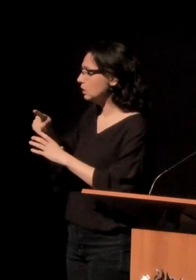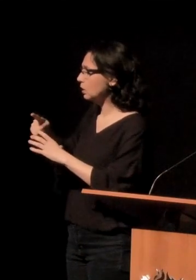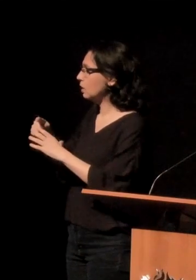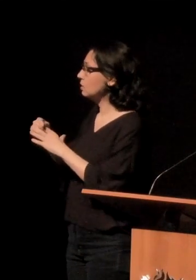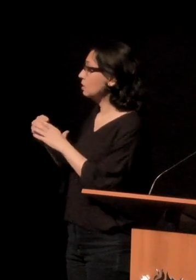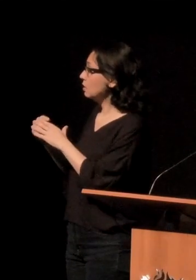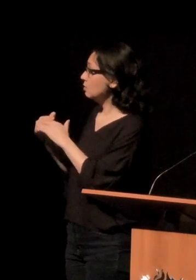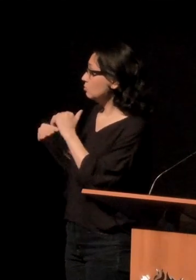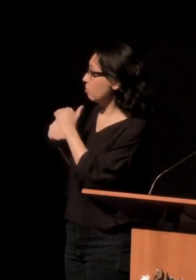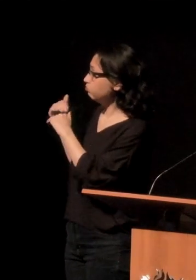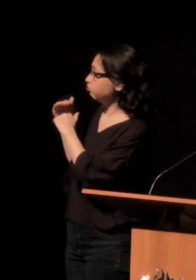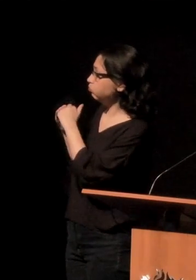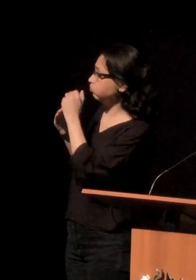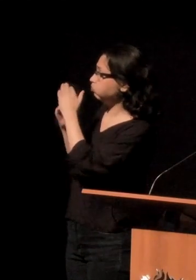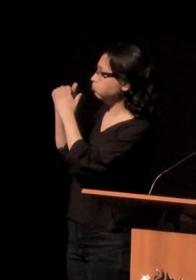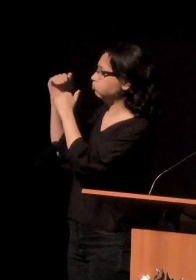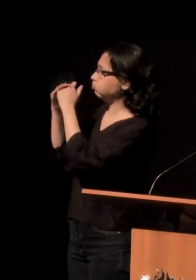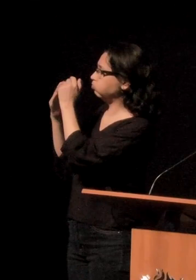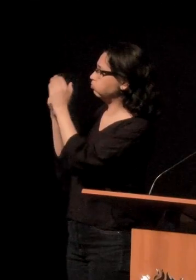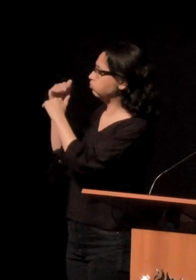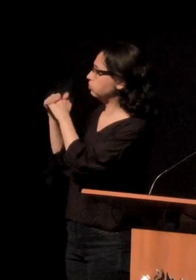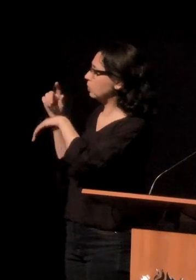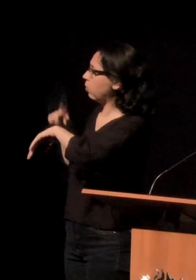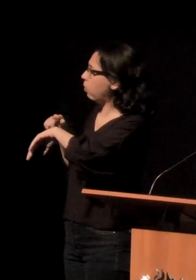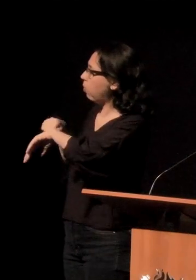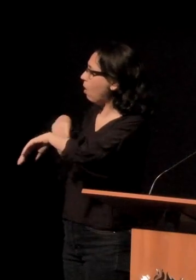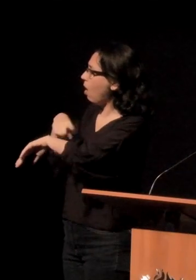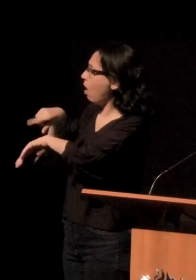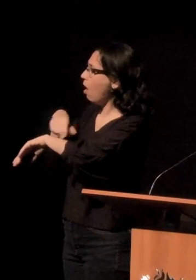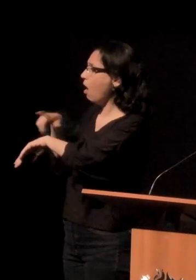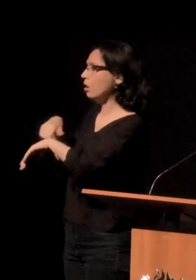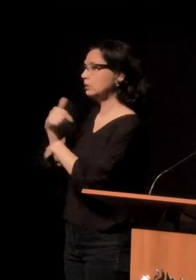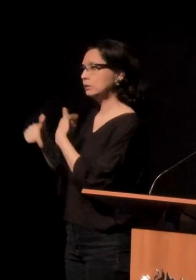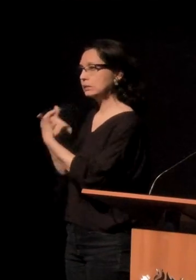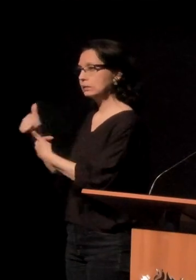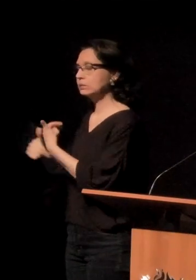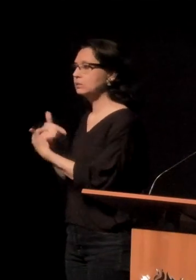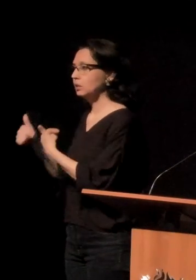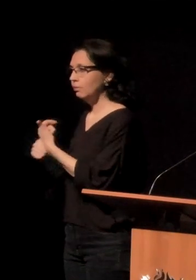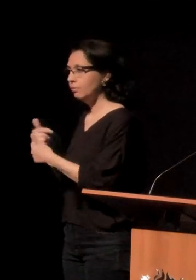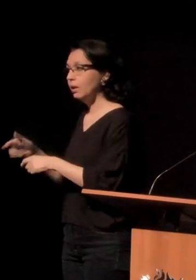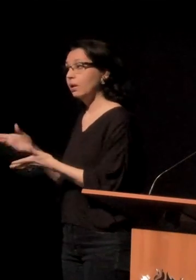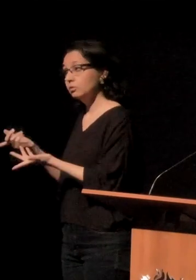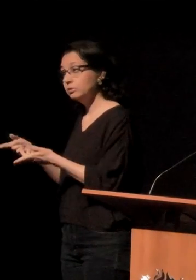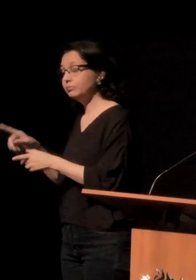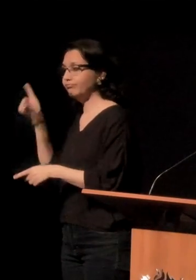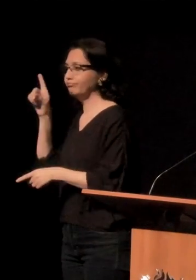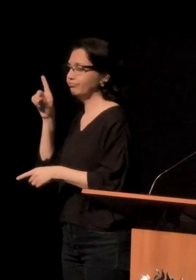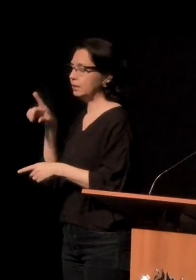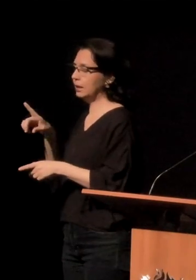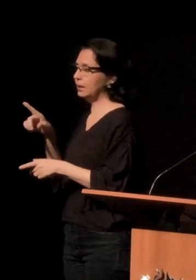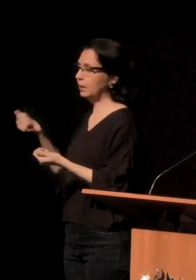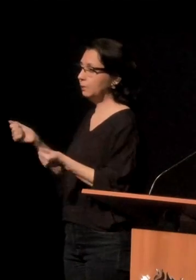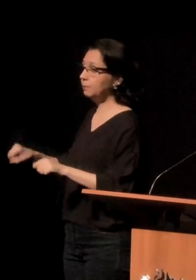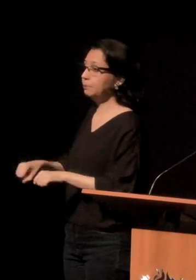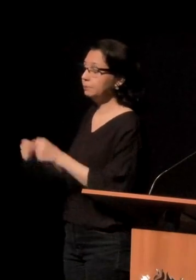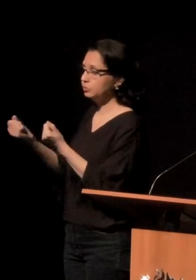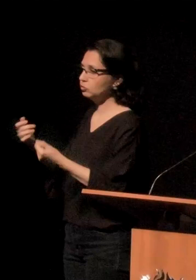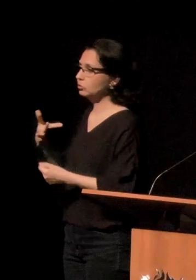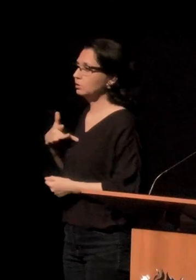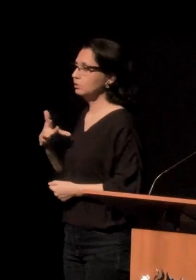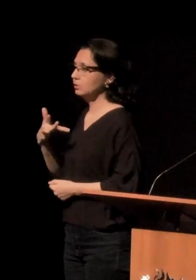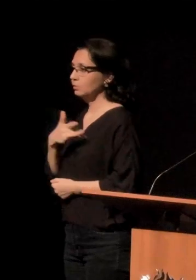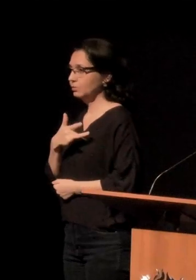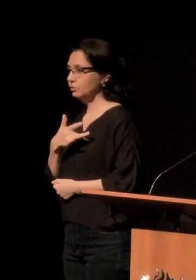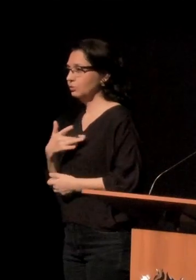essa carga de trabalho né E aí enfim tendo questões de saúde aqui um convite para o